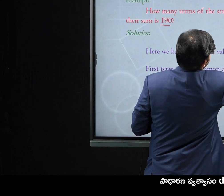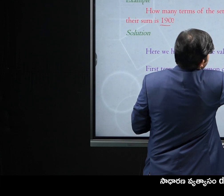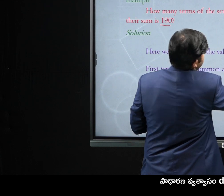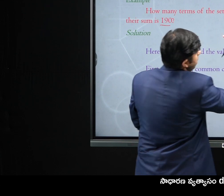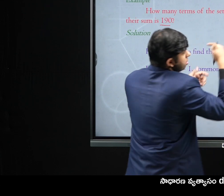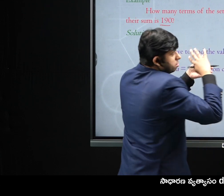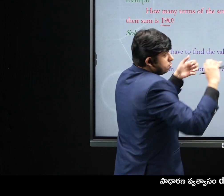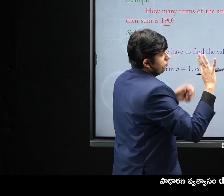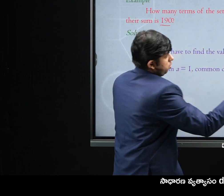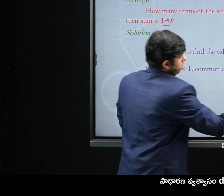4.